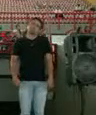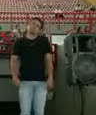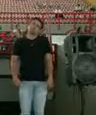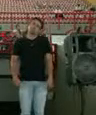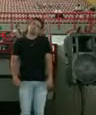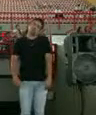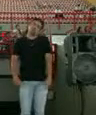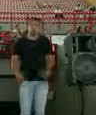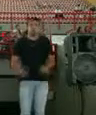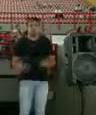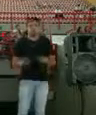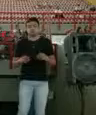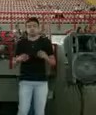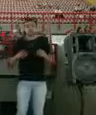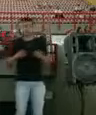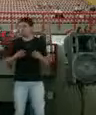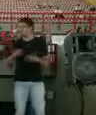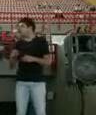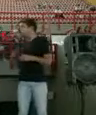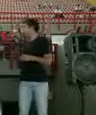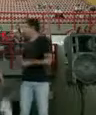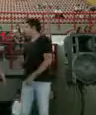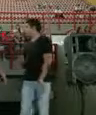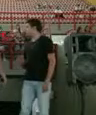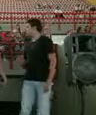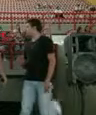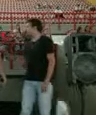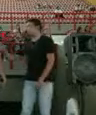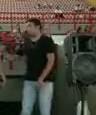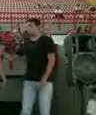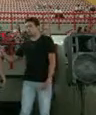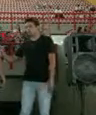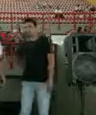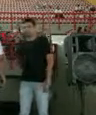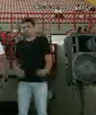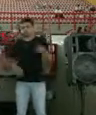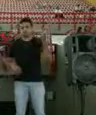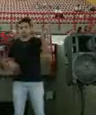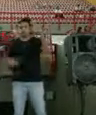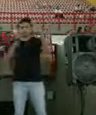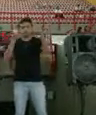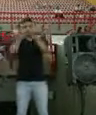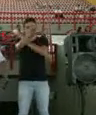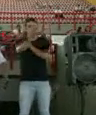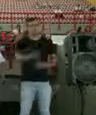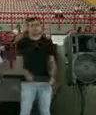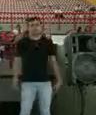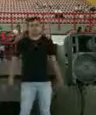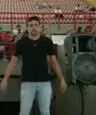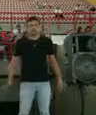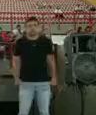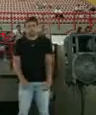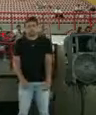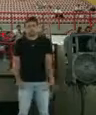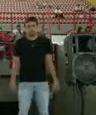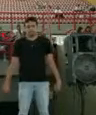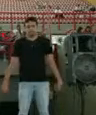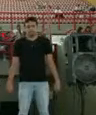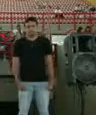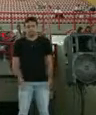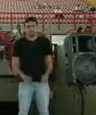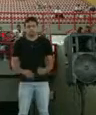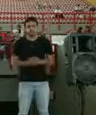seu material, questão de número 2. Vamos? Questão 2. A questão